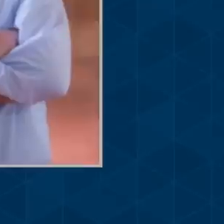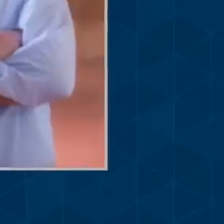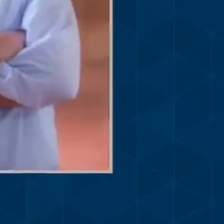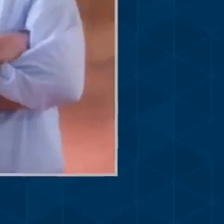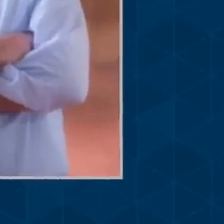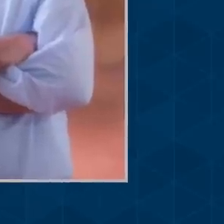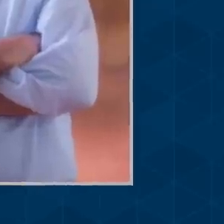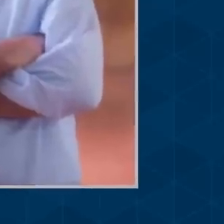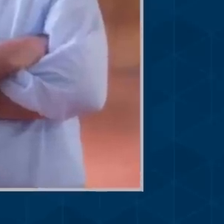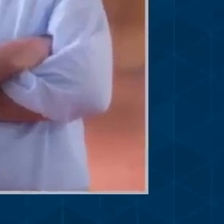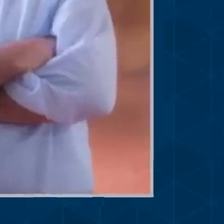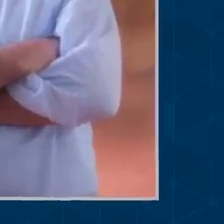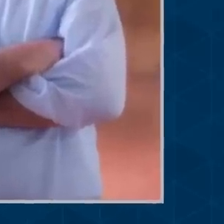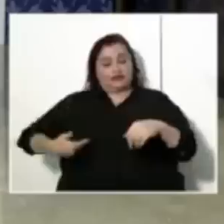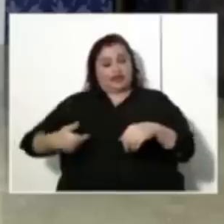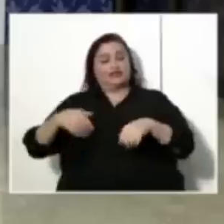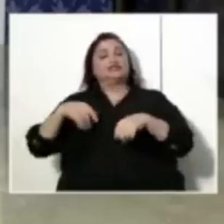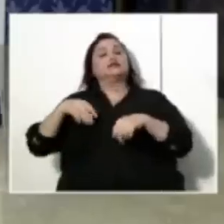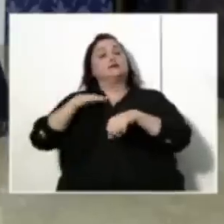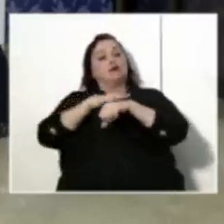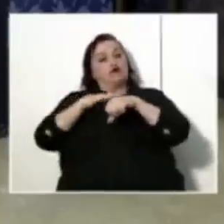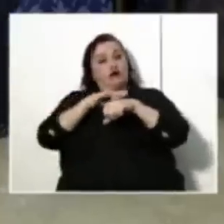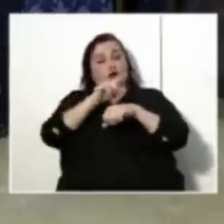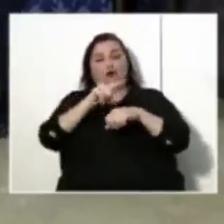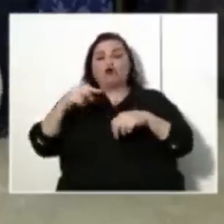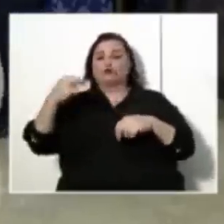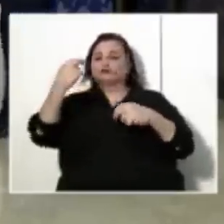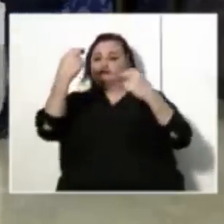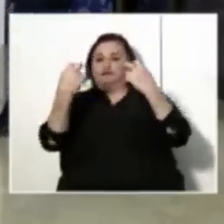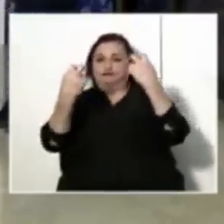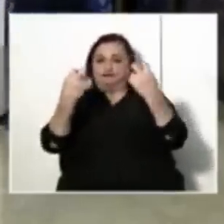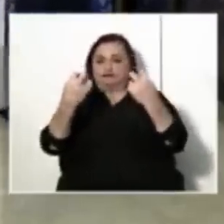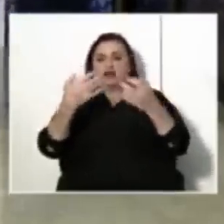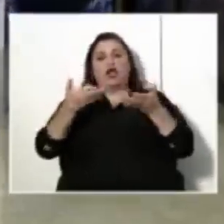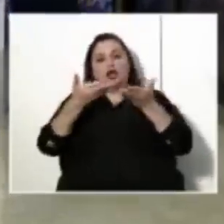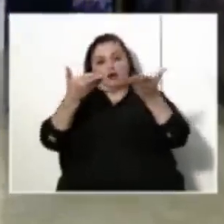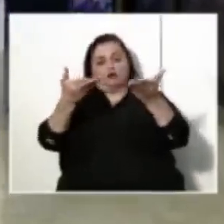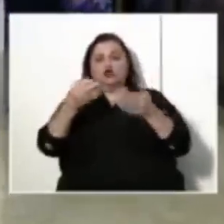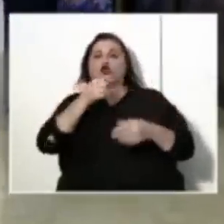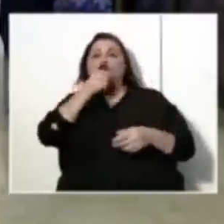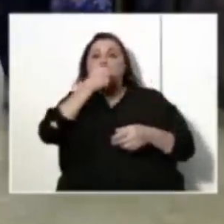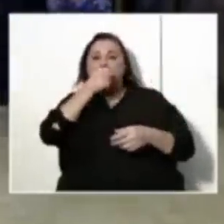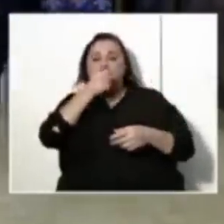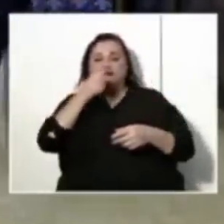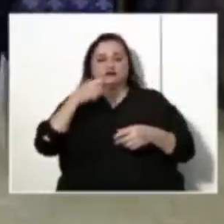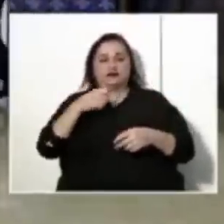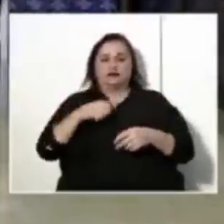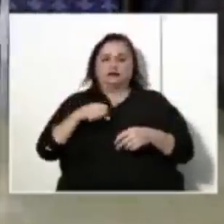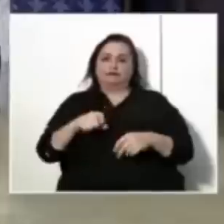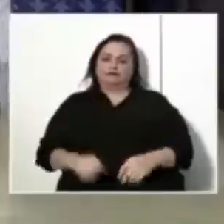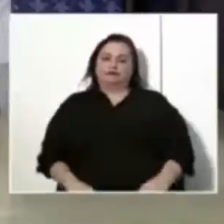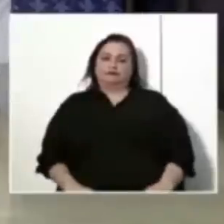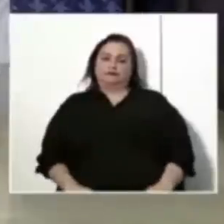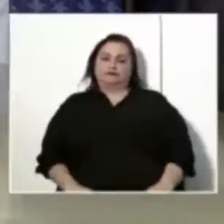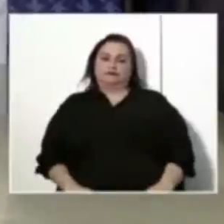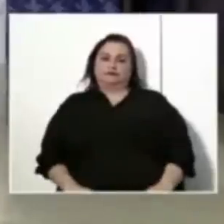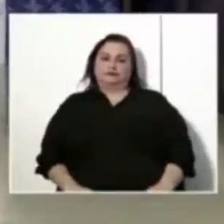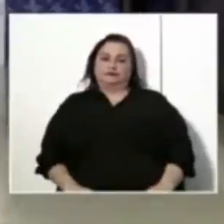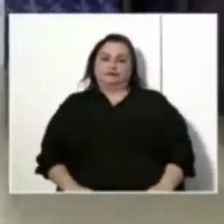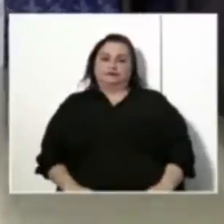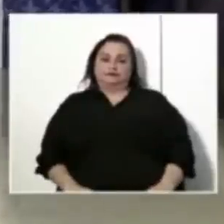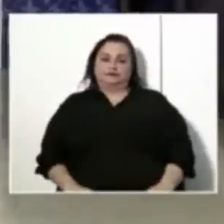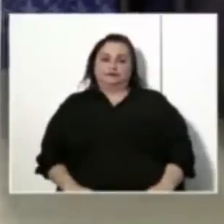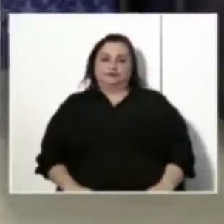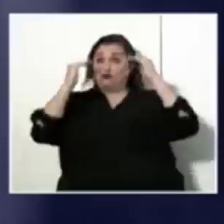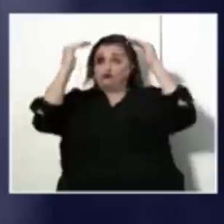opositores en la última semana. La declaración ocurrió este viernes 11 de junio en San José, Costa Rica, en el último día de la